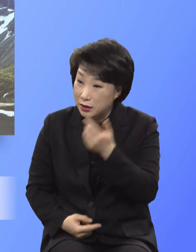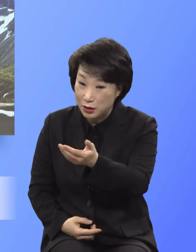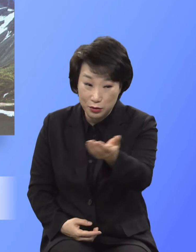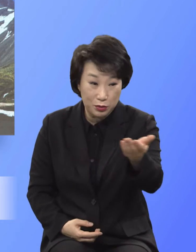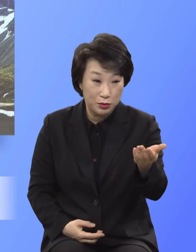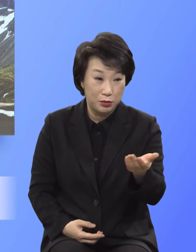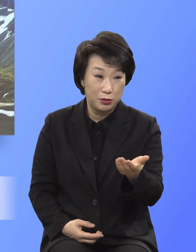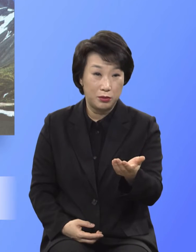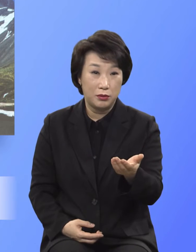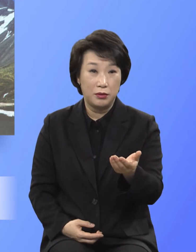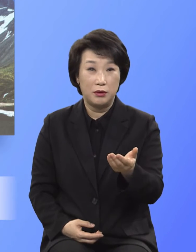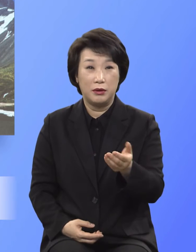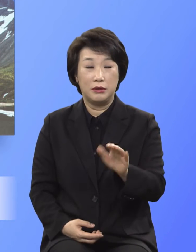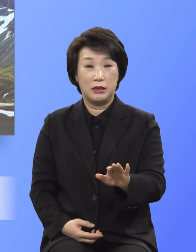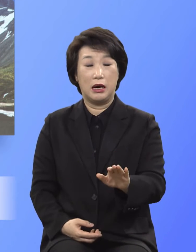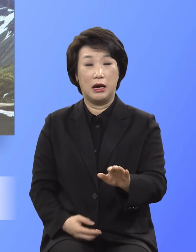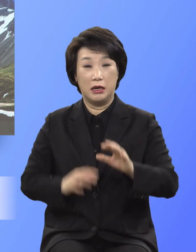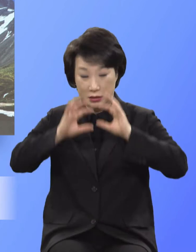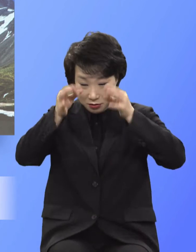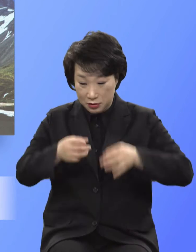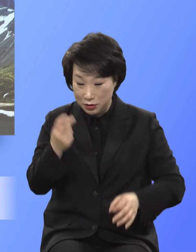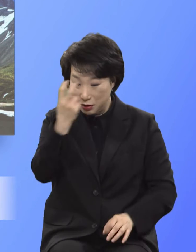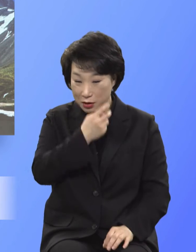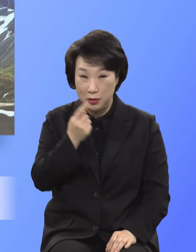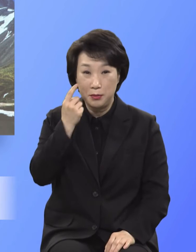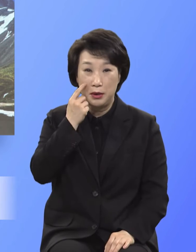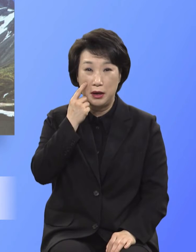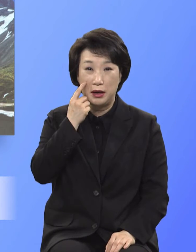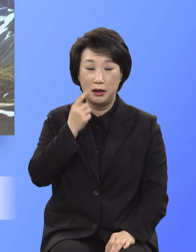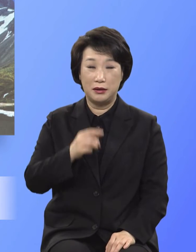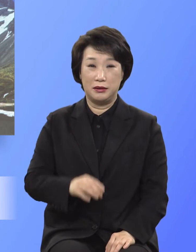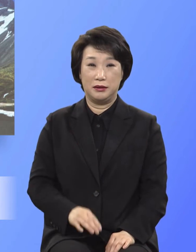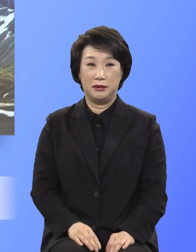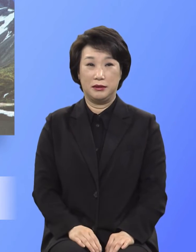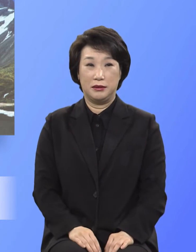있는지 한번 당신에게 물어보세요.